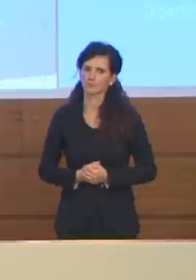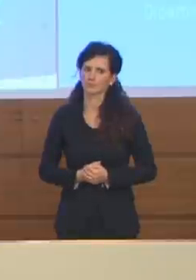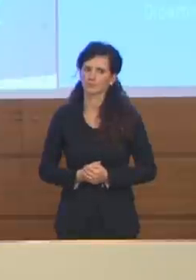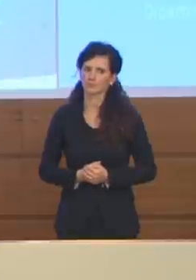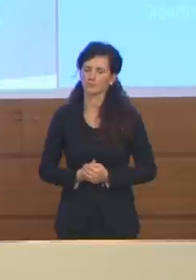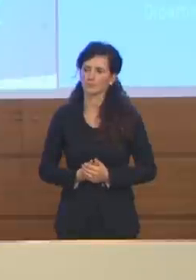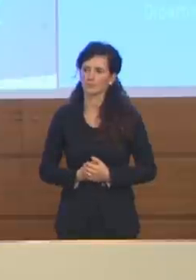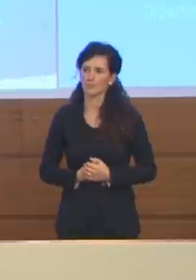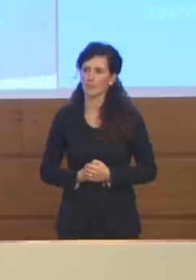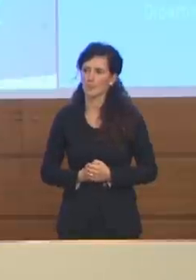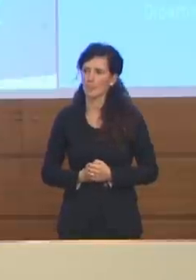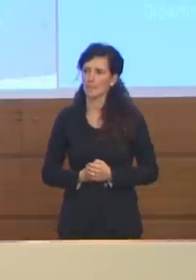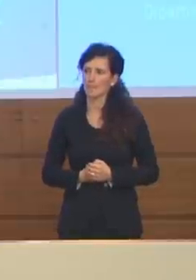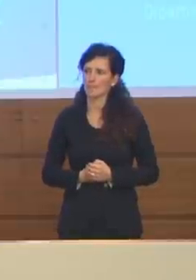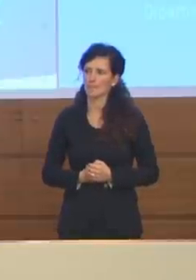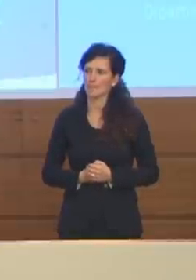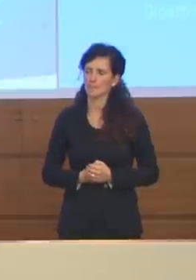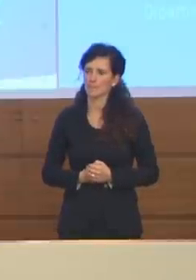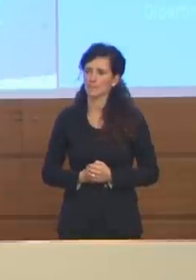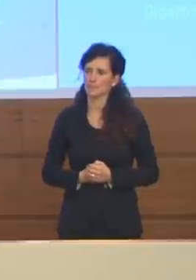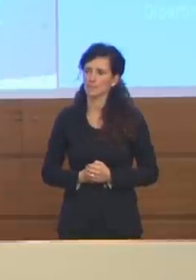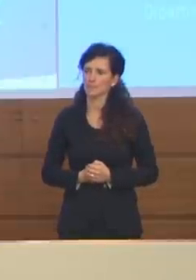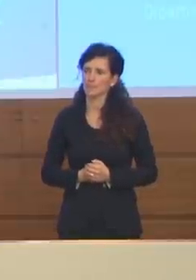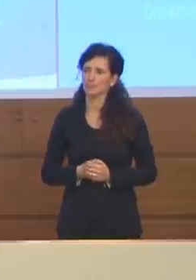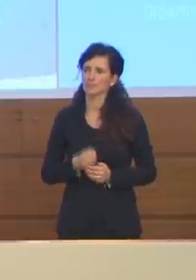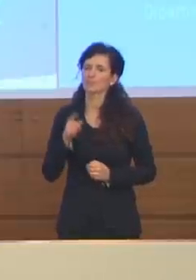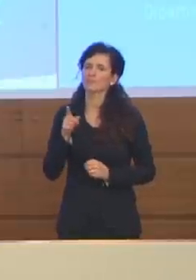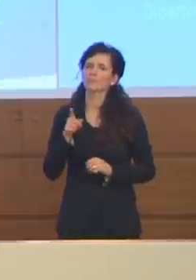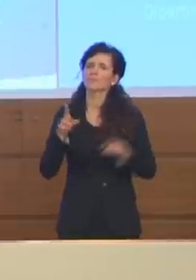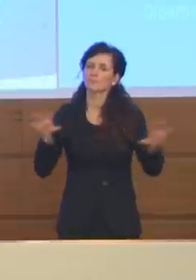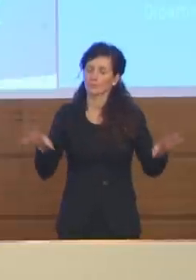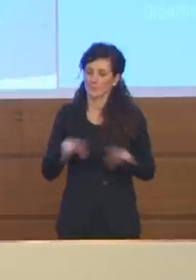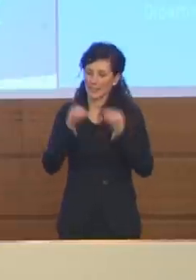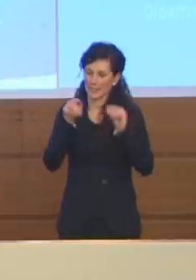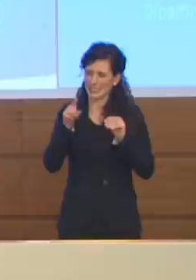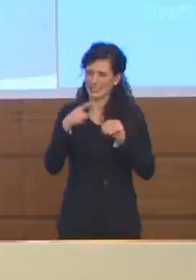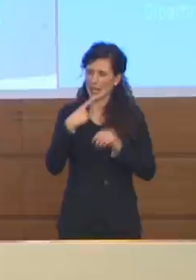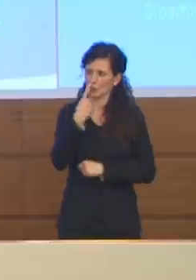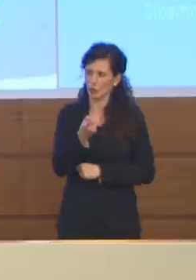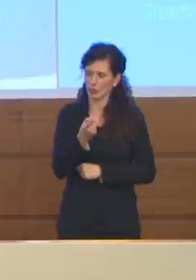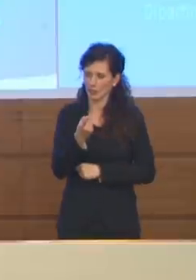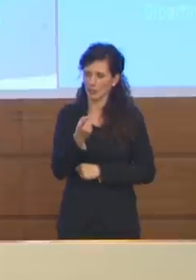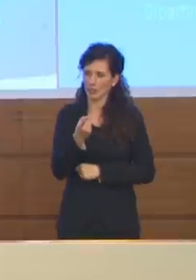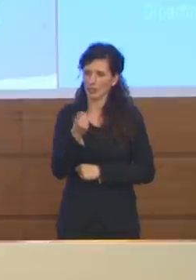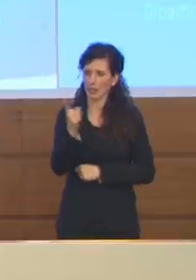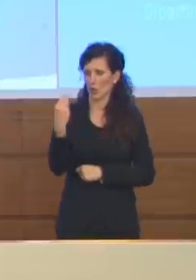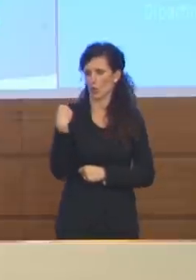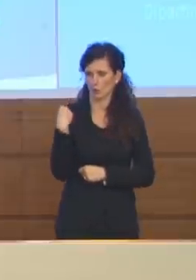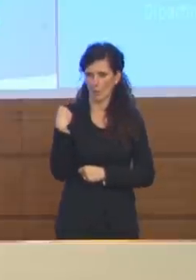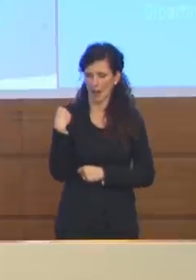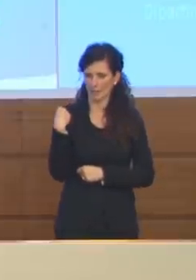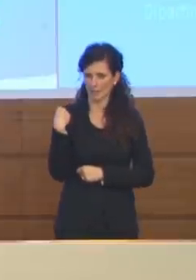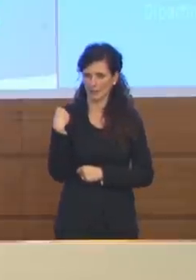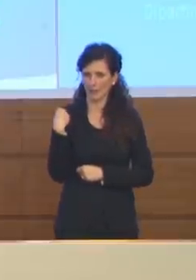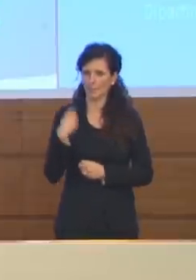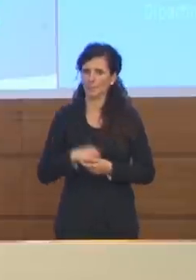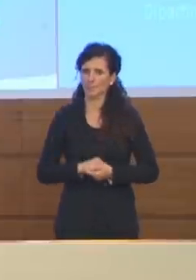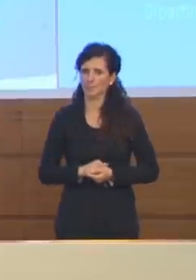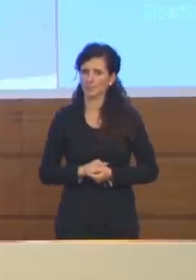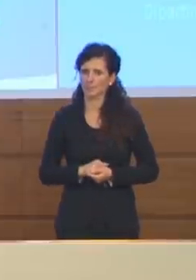lei ha iniziato a dire con la sua domanda cioè a dire